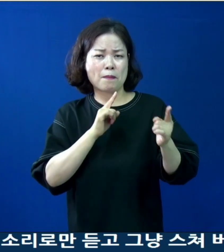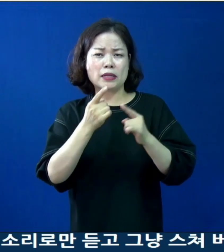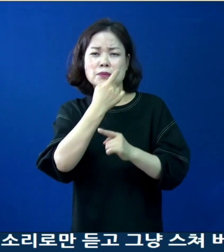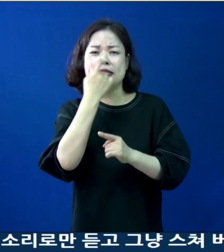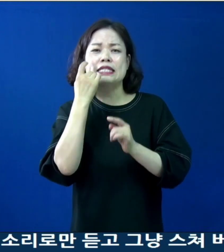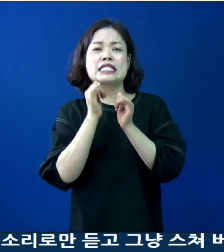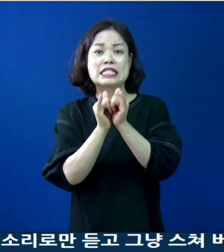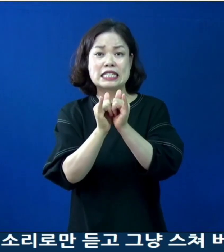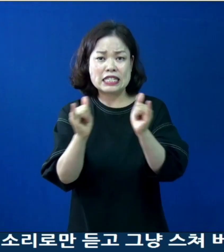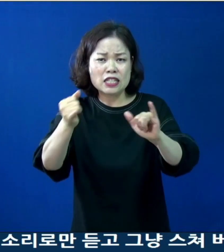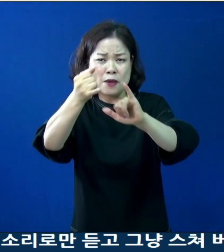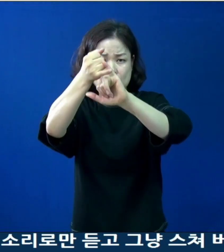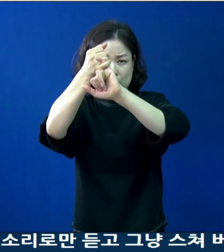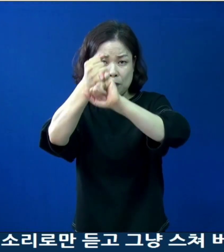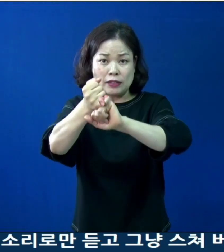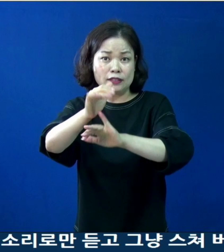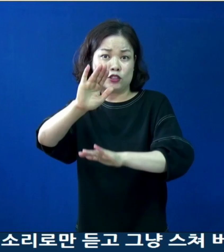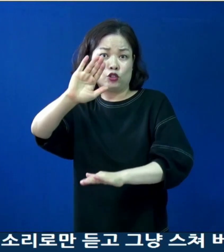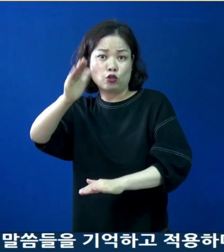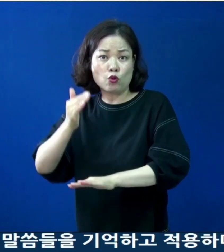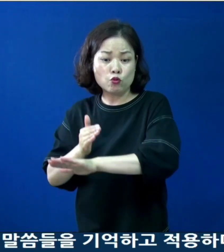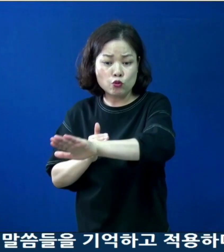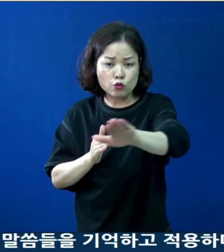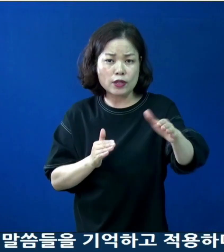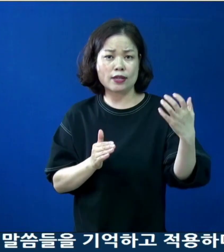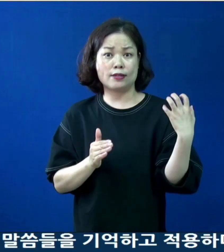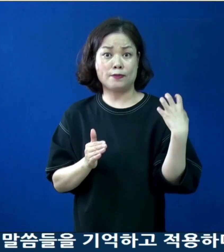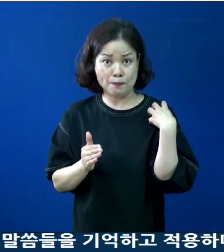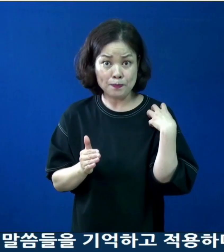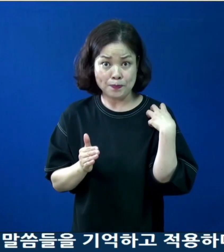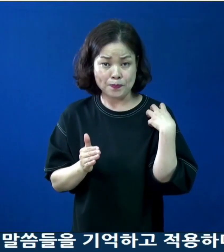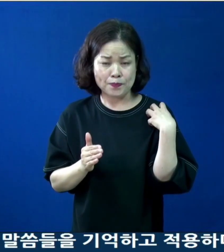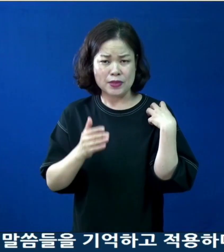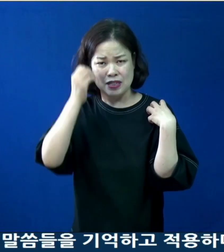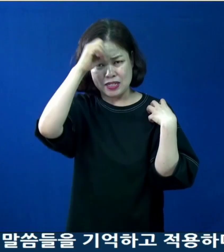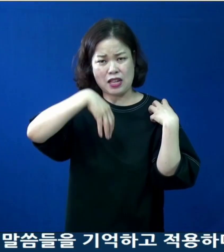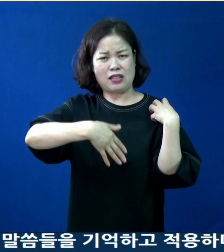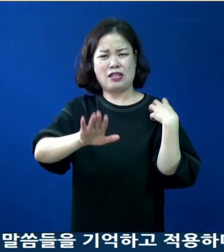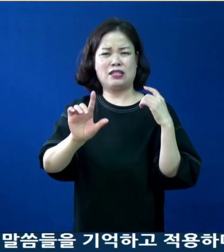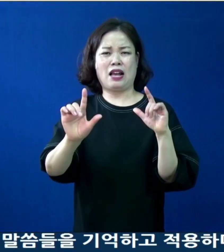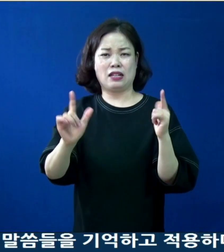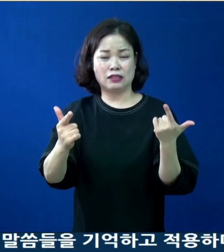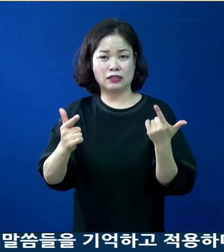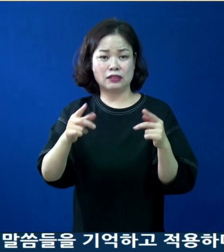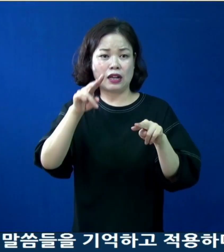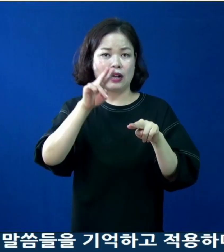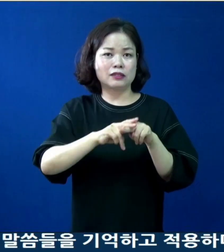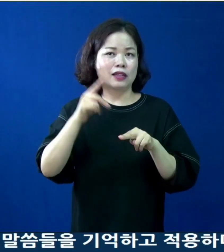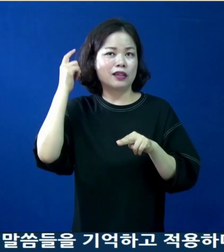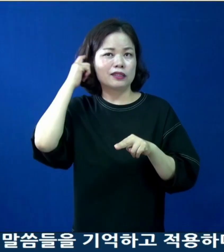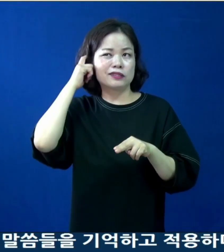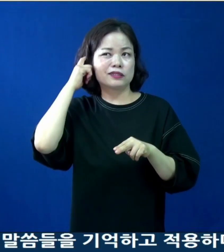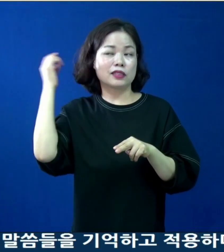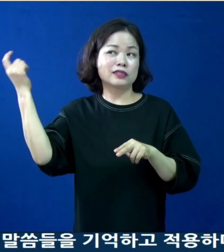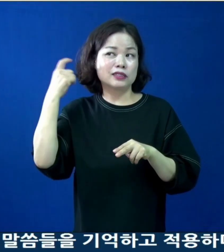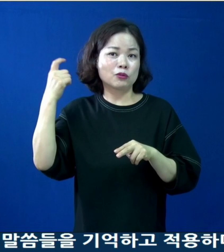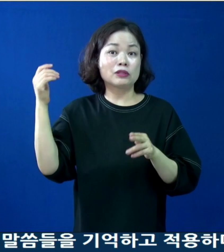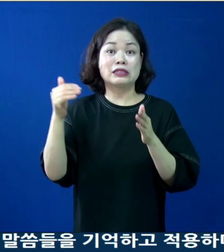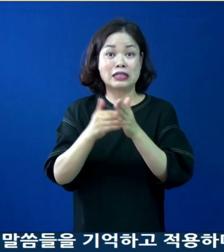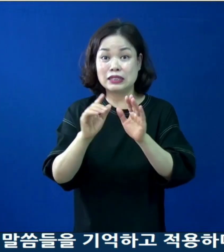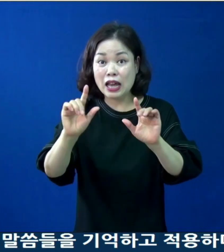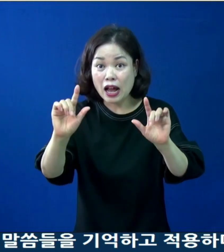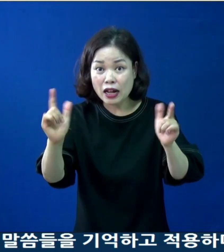증인은 반드시 되어야 되는 우리의 임무인데 거저되는 게 아니라 그냥 앉아서 귀동냥한다고 되는 것이